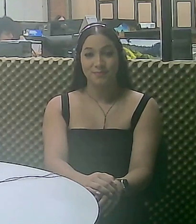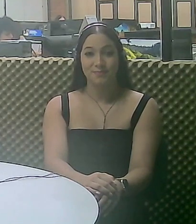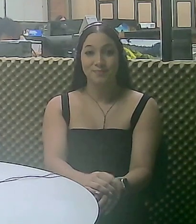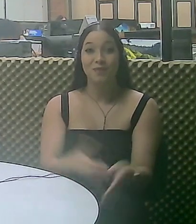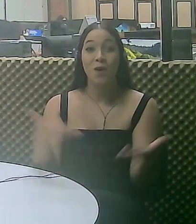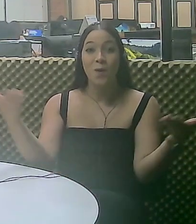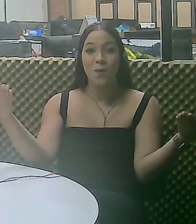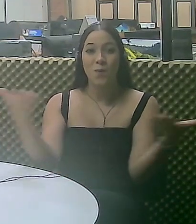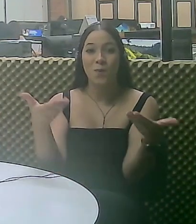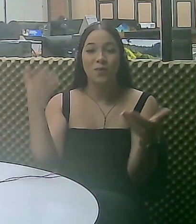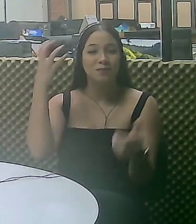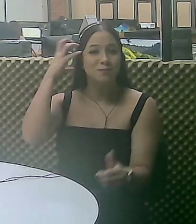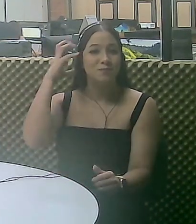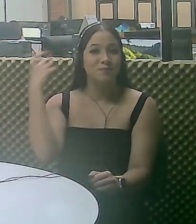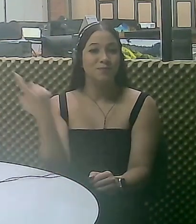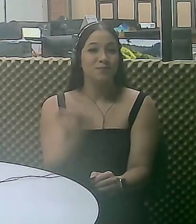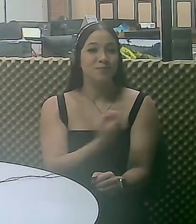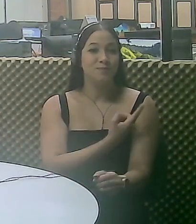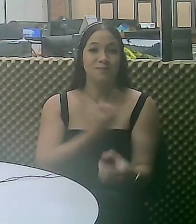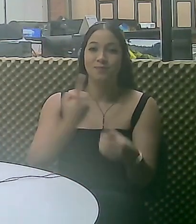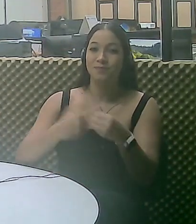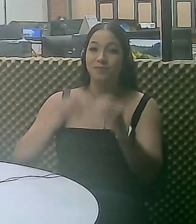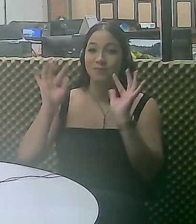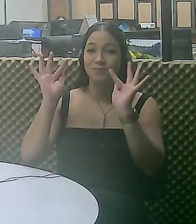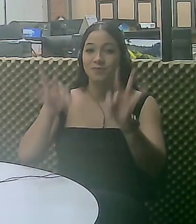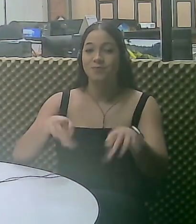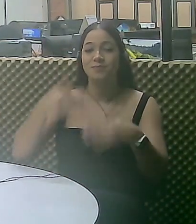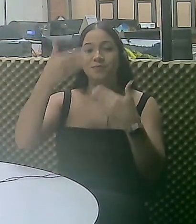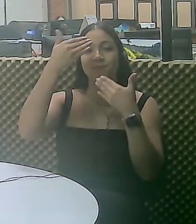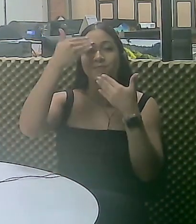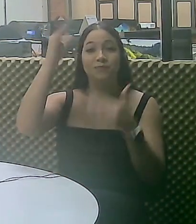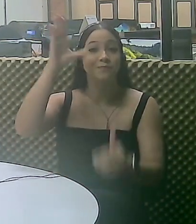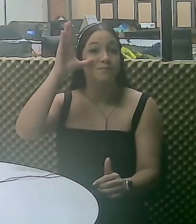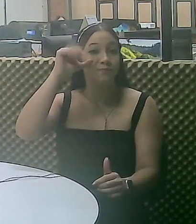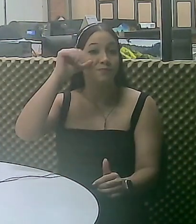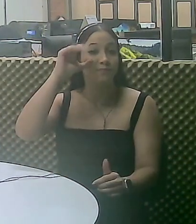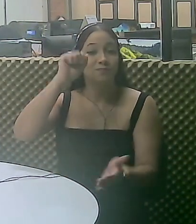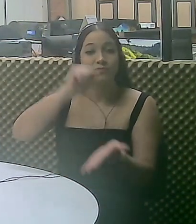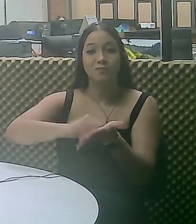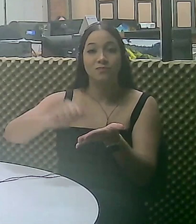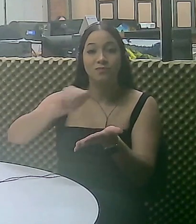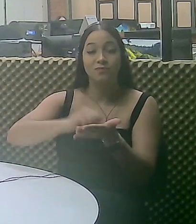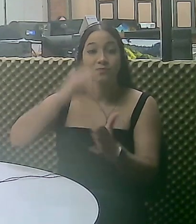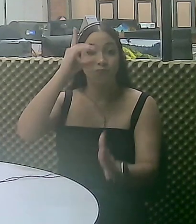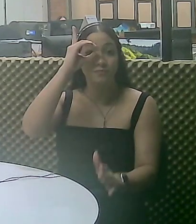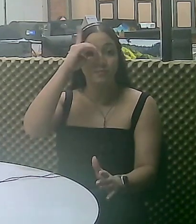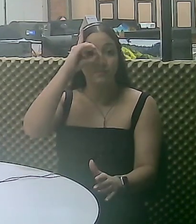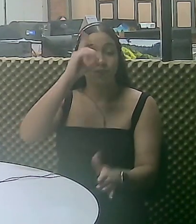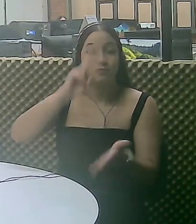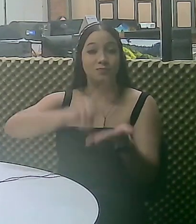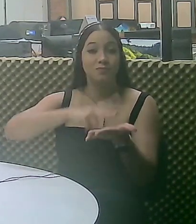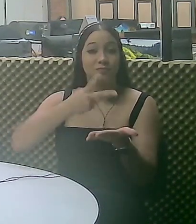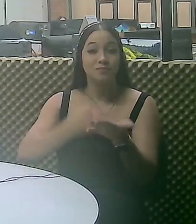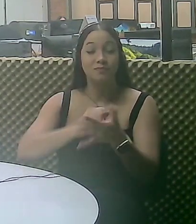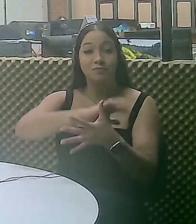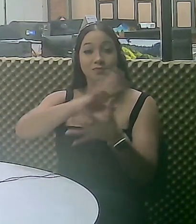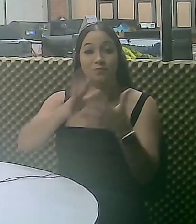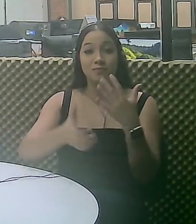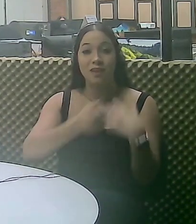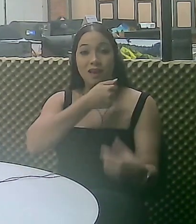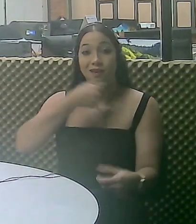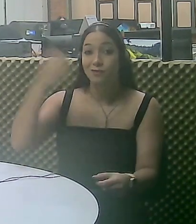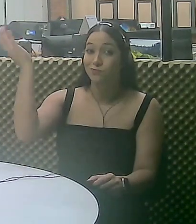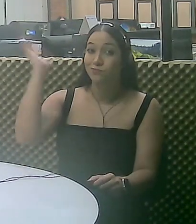A edição de hoje da Rádio Nossa Cidade fica por aqui. Obrigado pela sua audiência. Edição Daniela Aires, tradução em